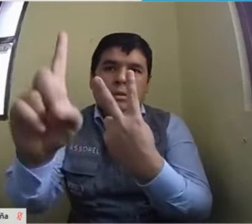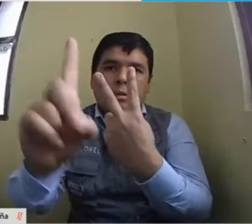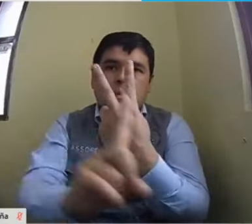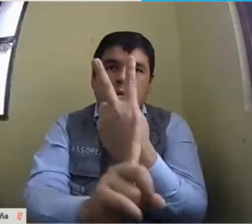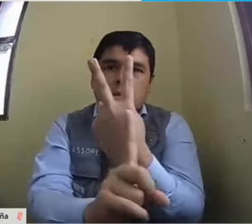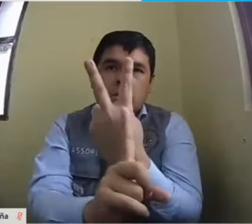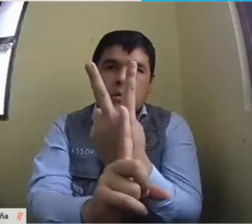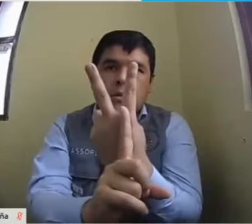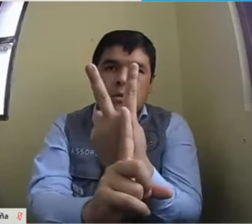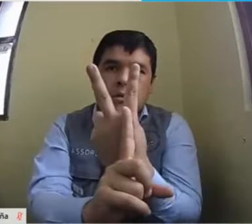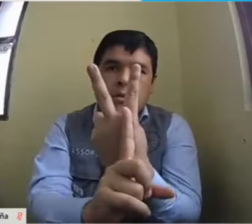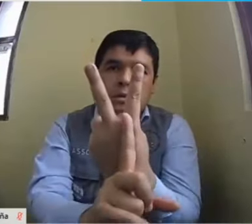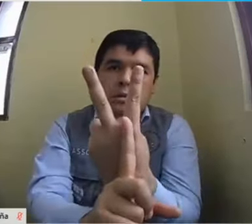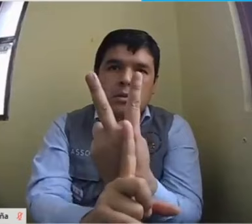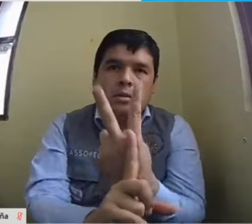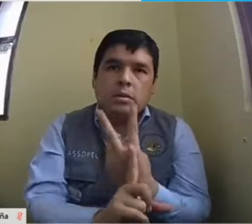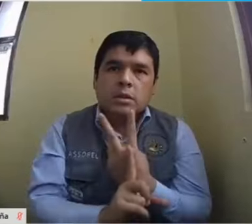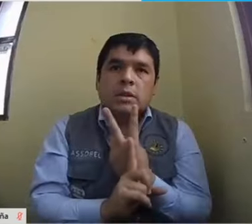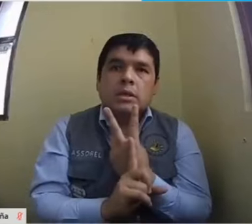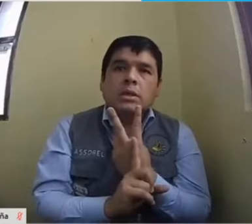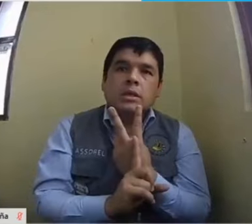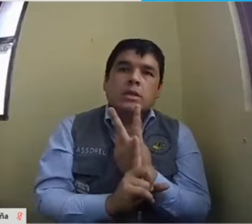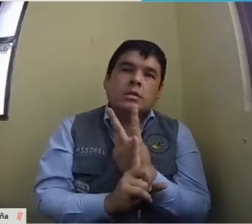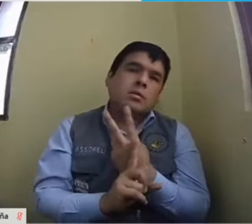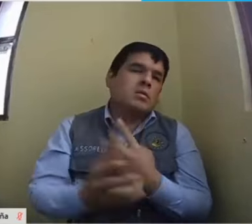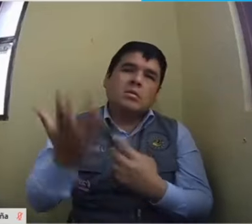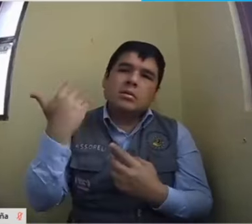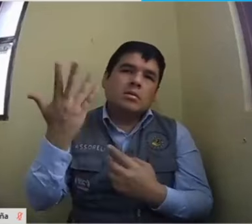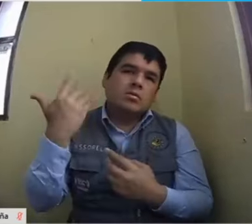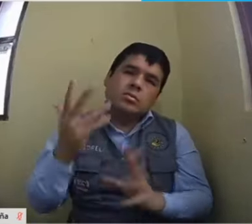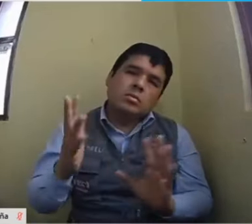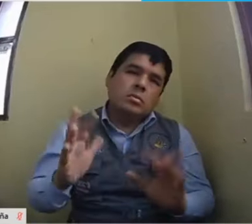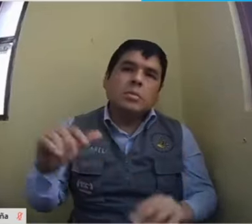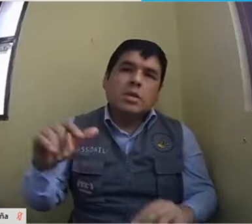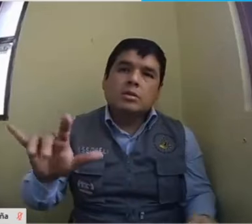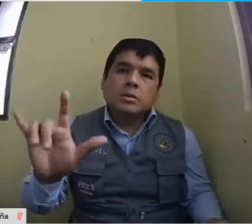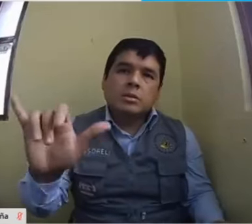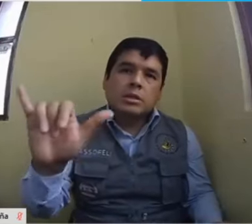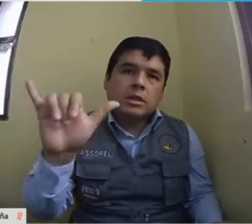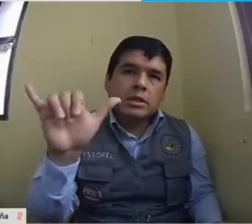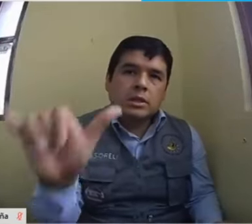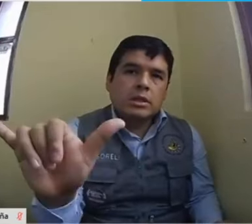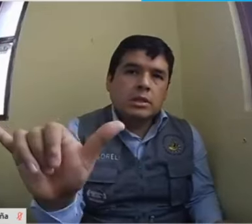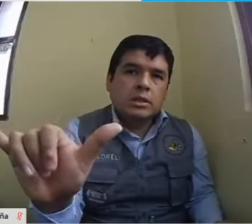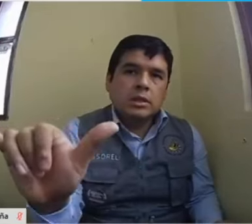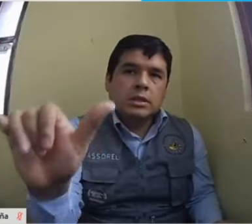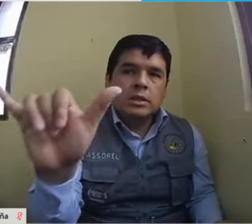También la seña antigua era así, con los dedos se graficaba la I.